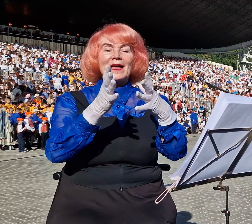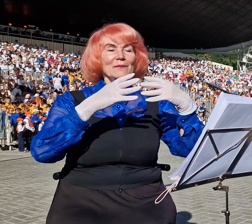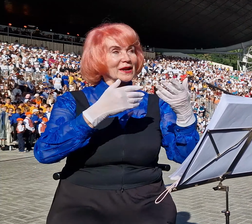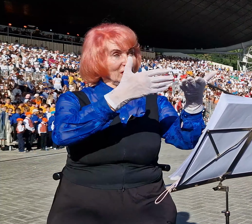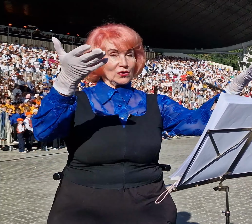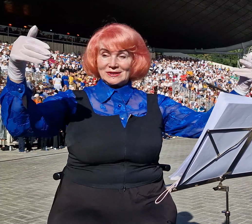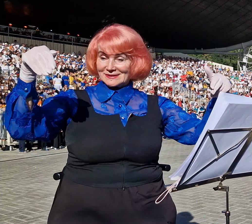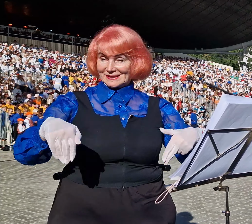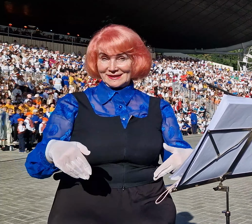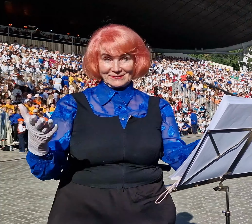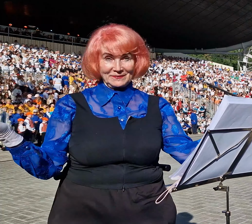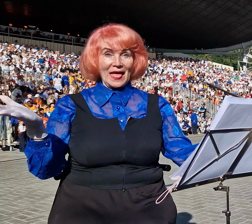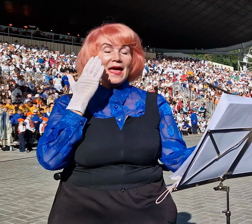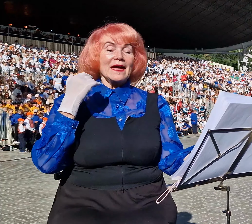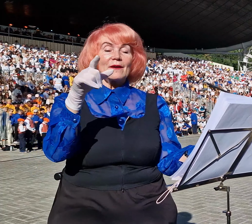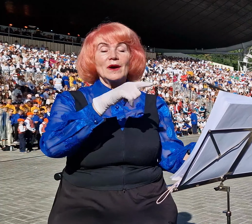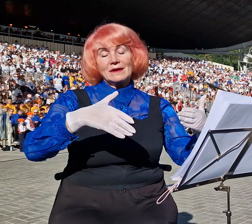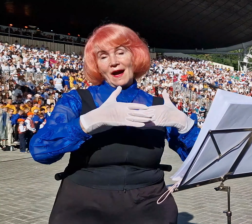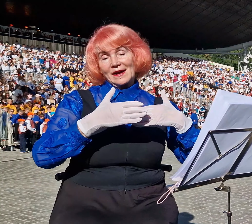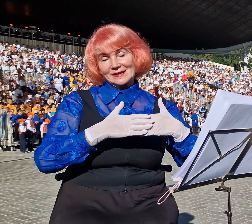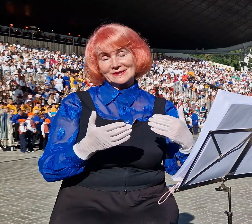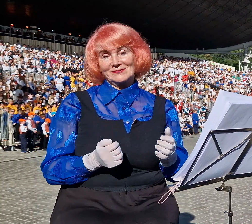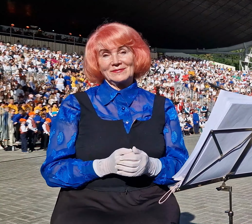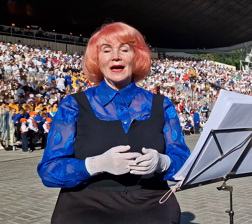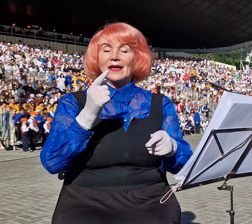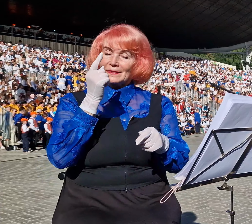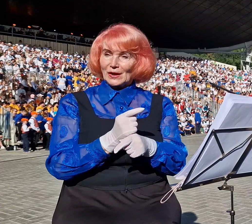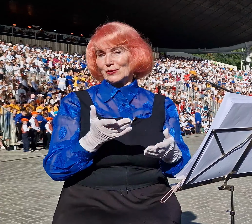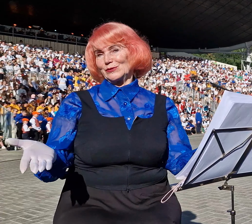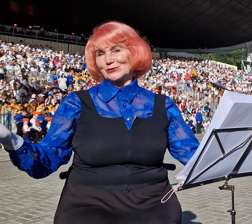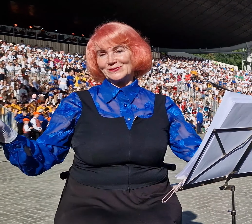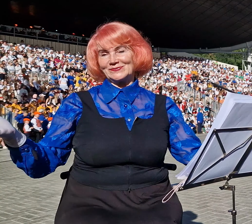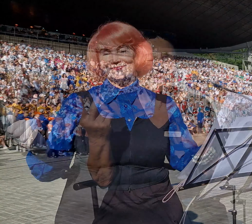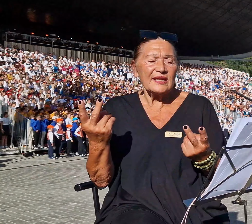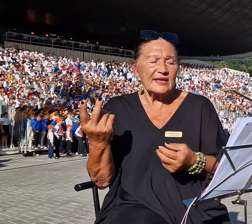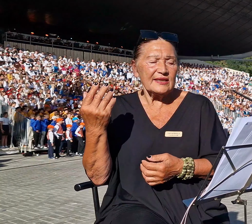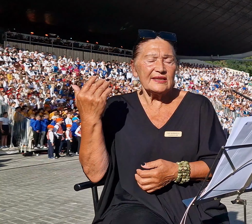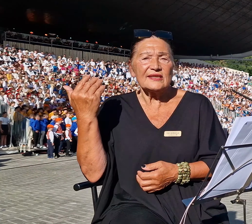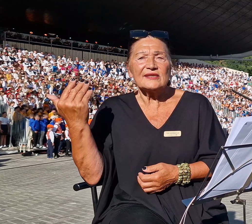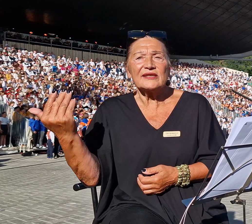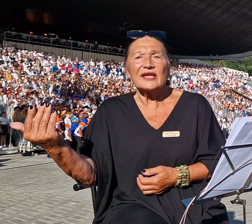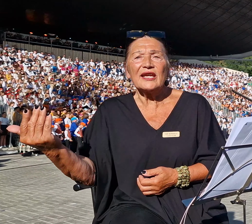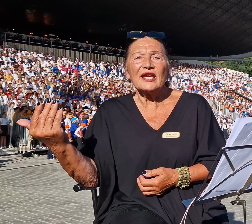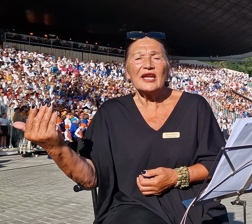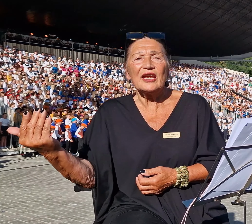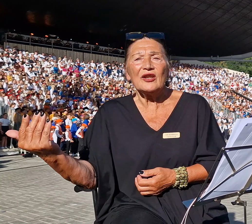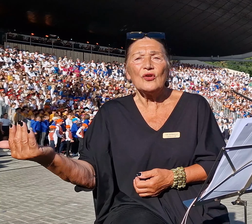perekond siin, Emajõe ääres Tartus oma